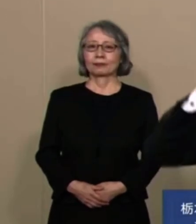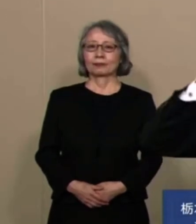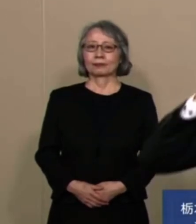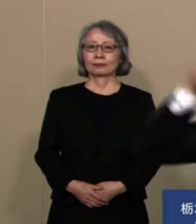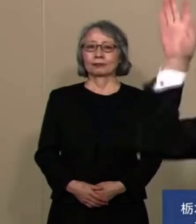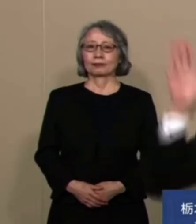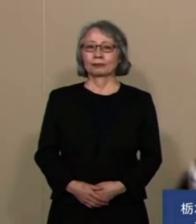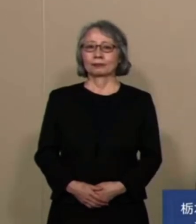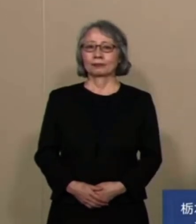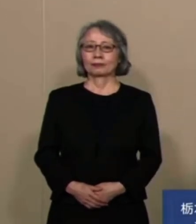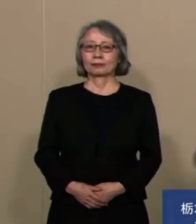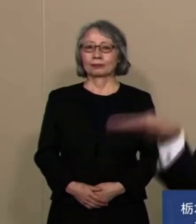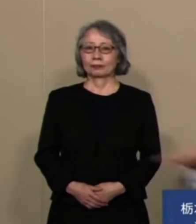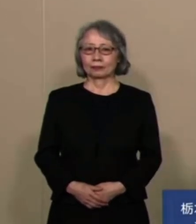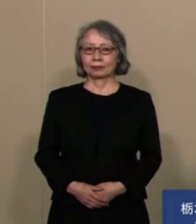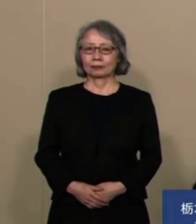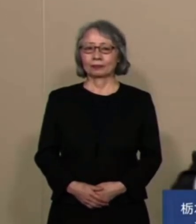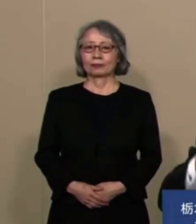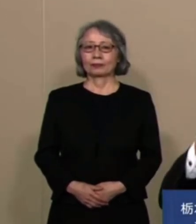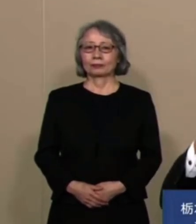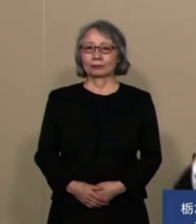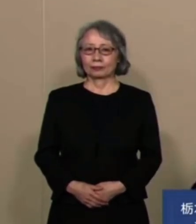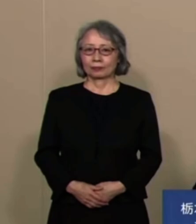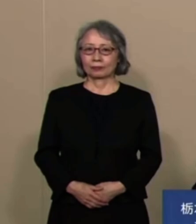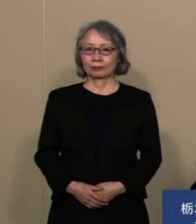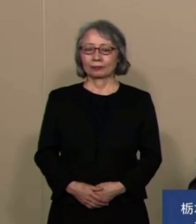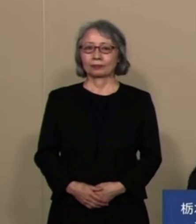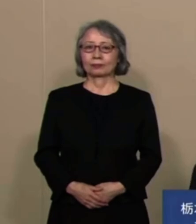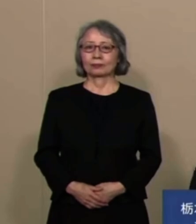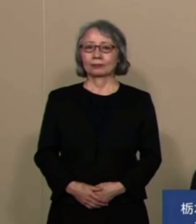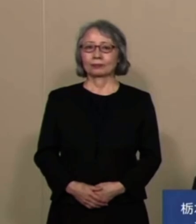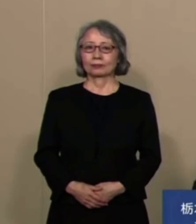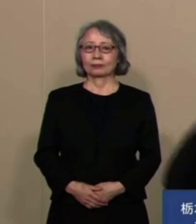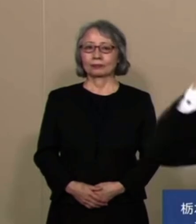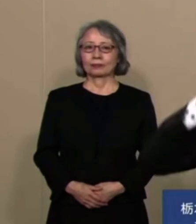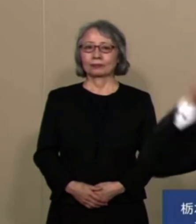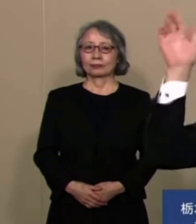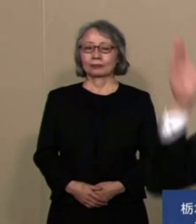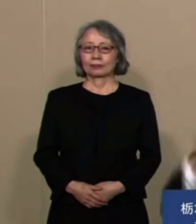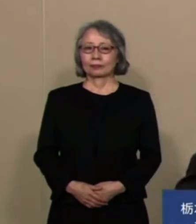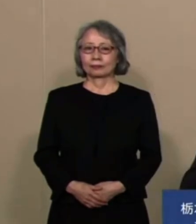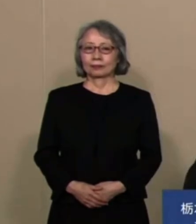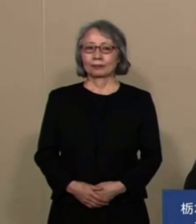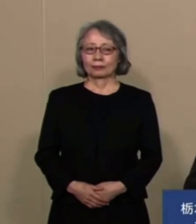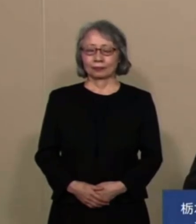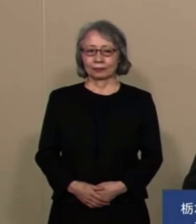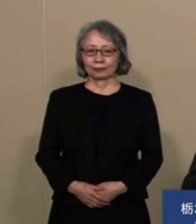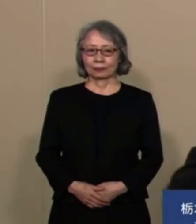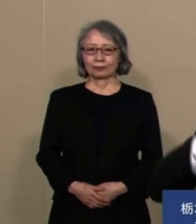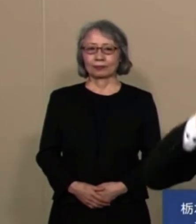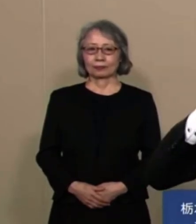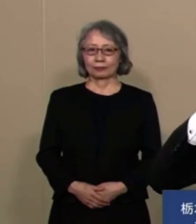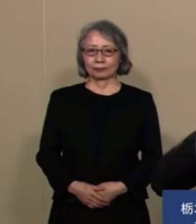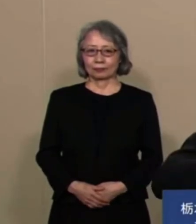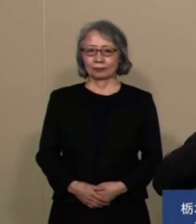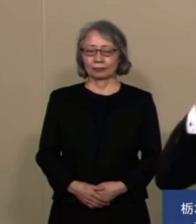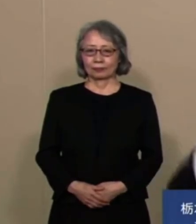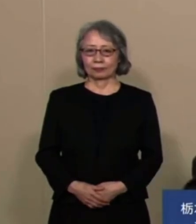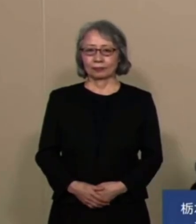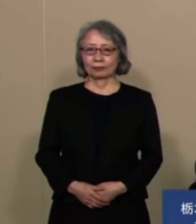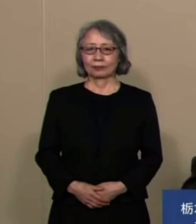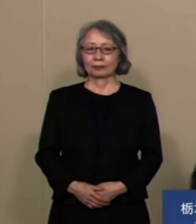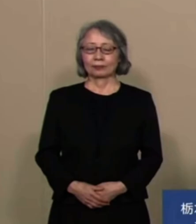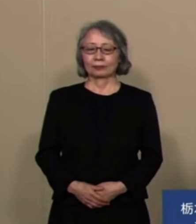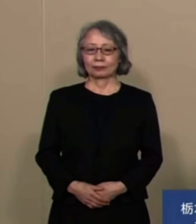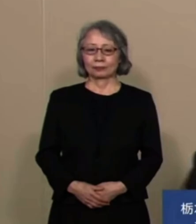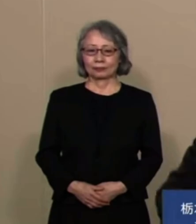です県民の皆様この度栃木県知事選挙